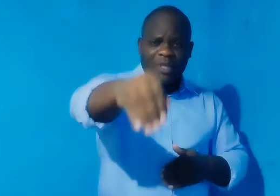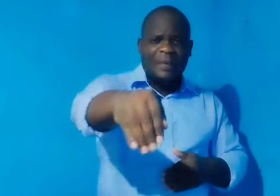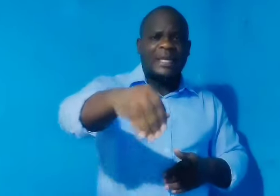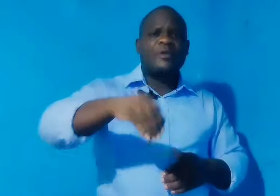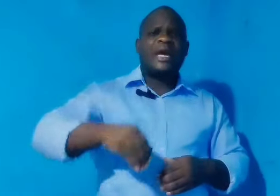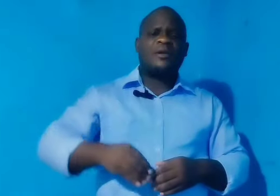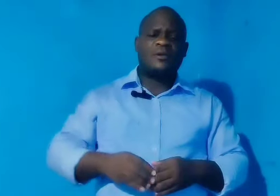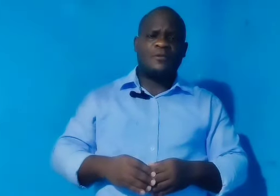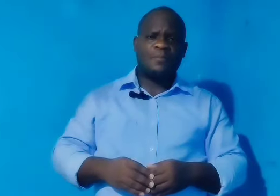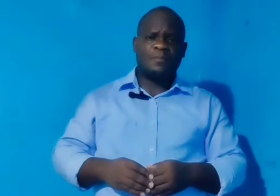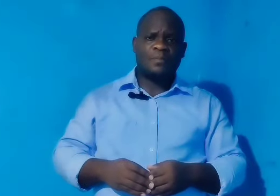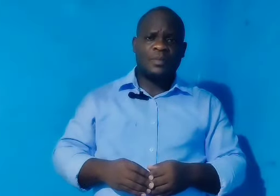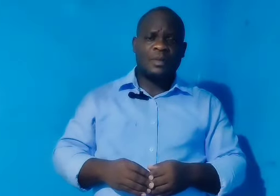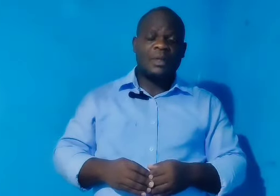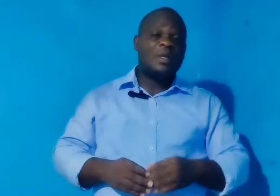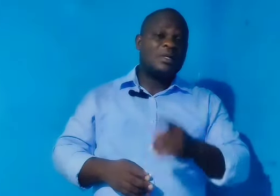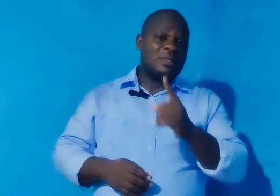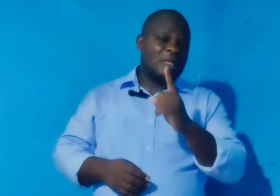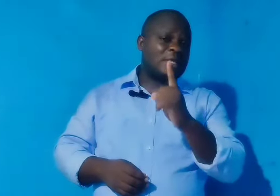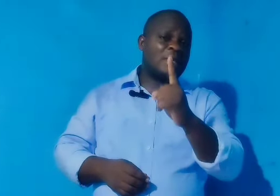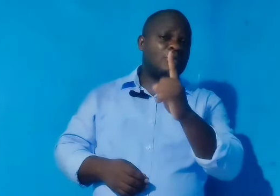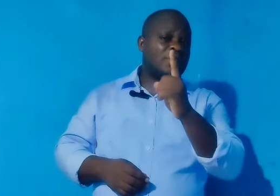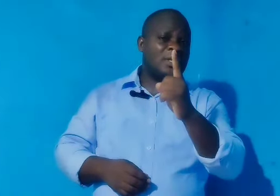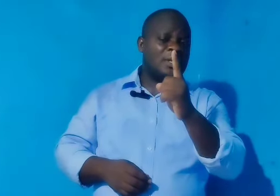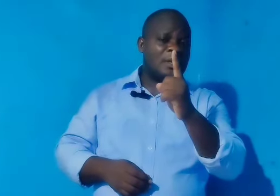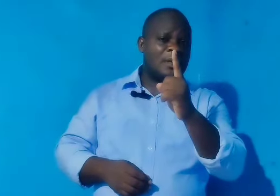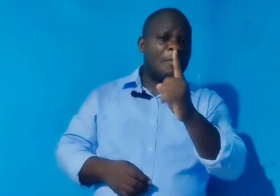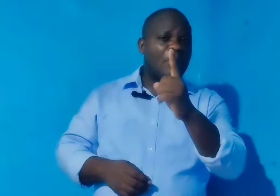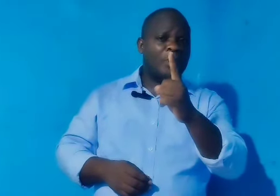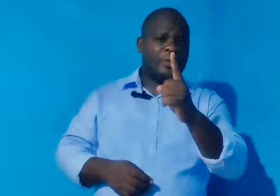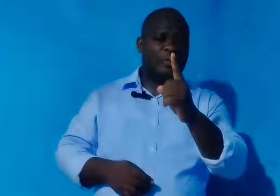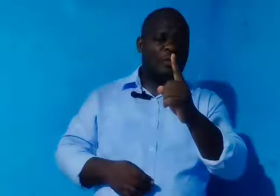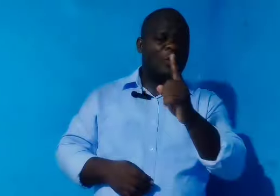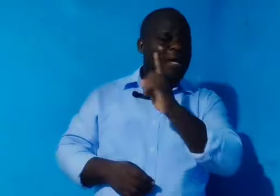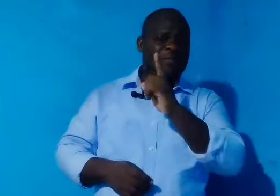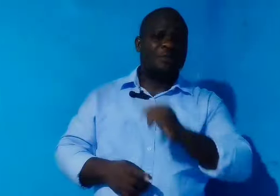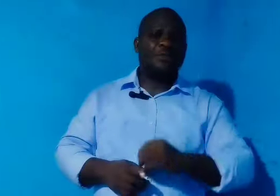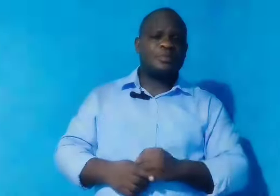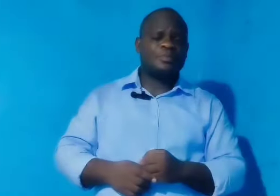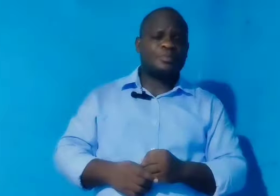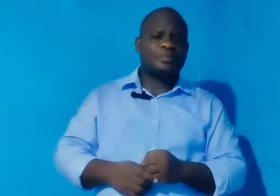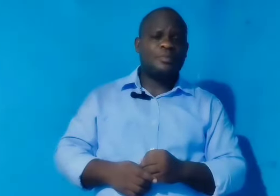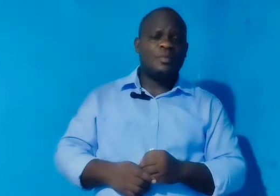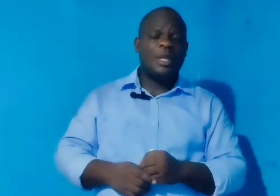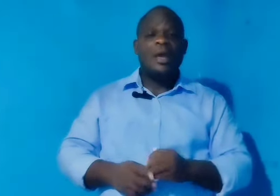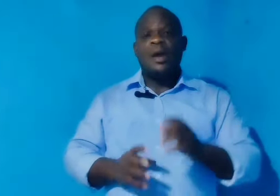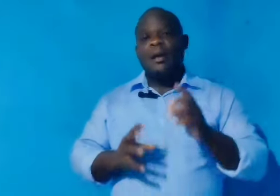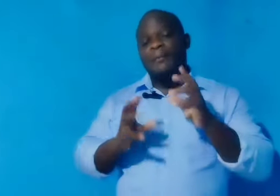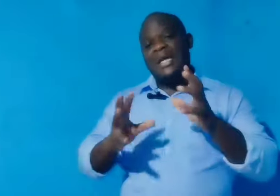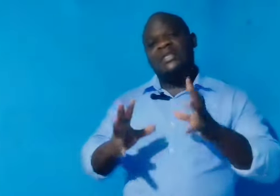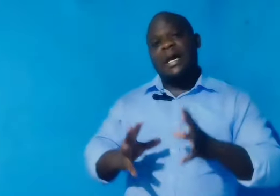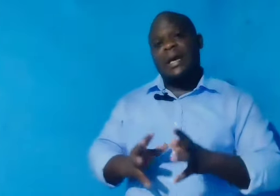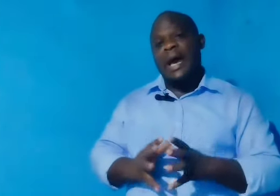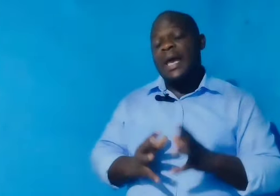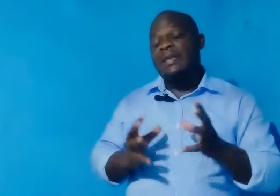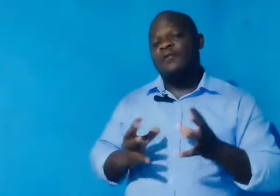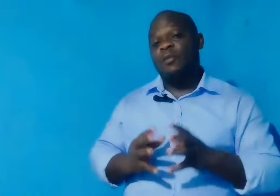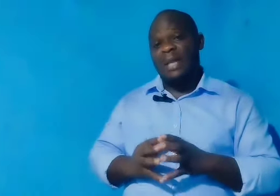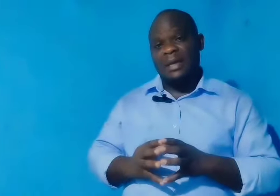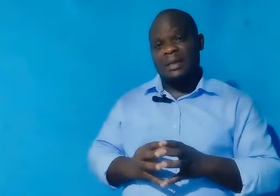Kwenye malengo yako Nataka ni kute Moyo Wakati huu Maisha haya Haya na fumla